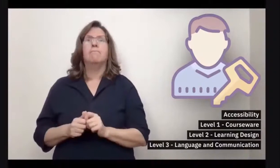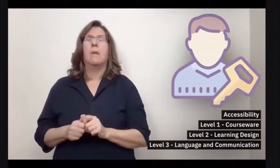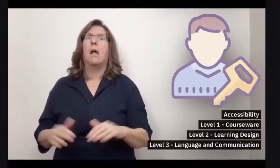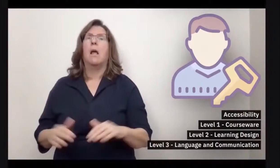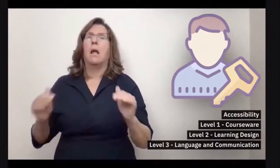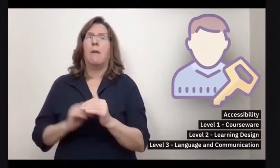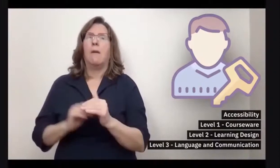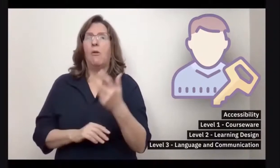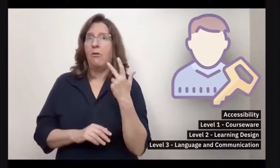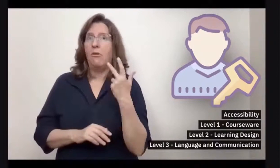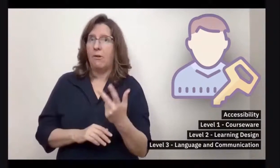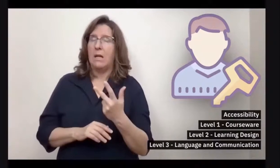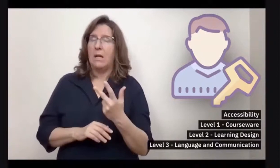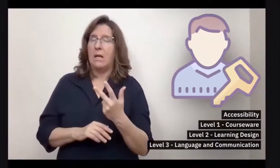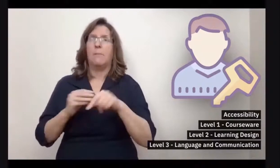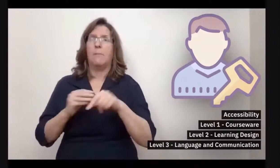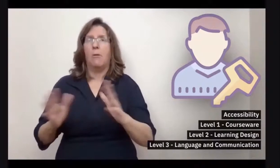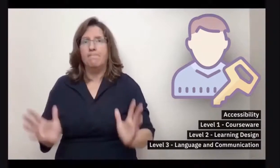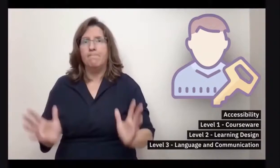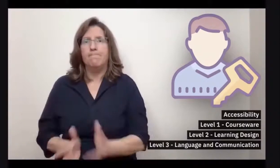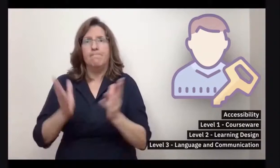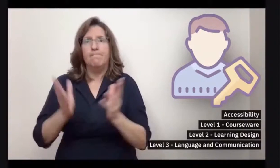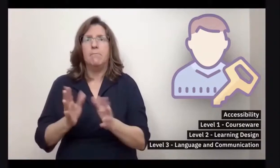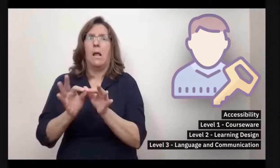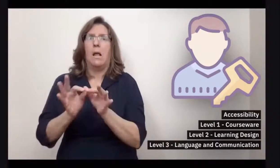la adquisición del lenguaje.